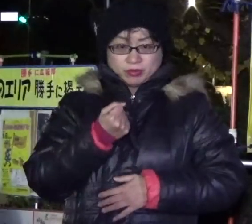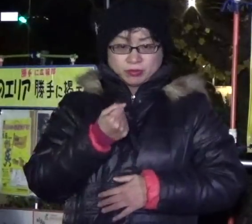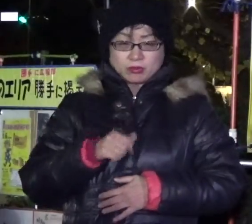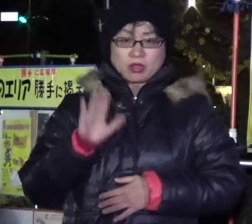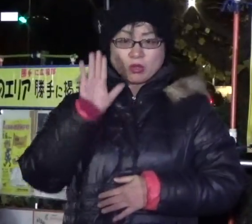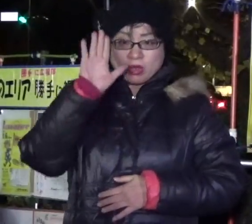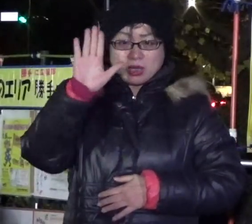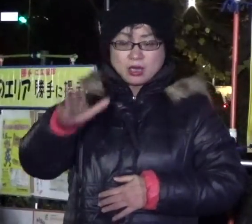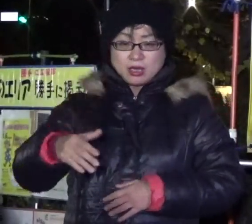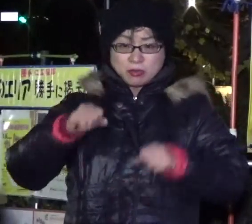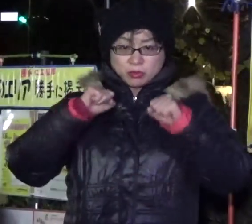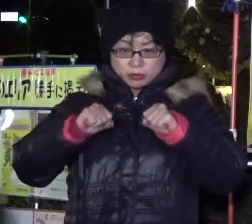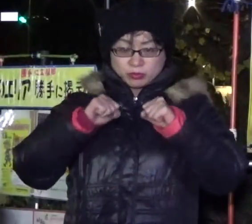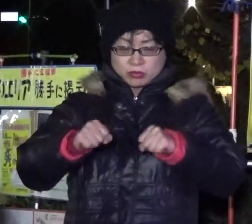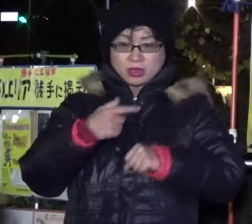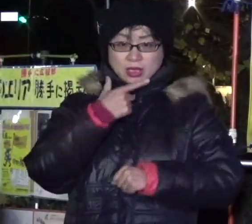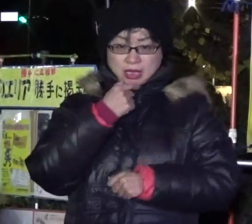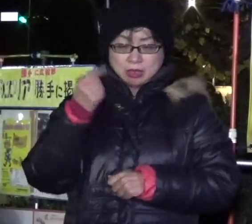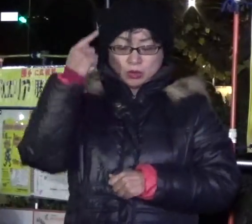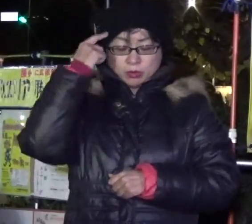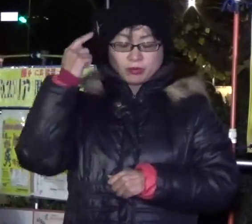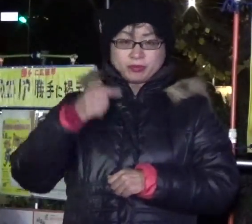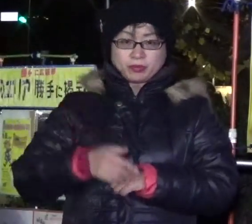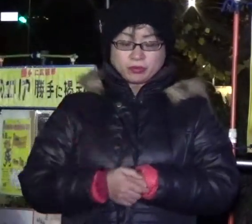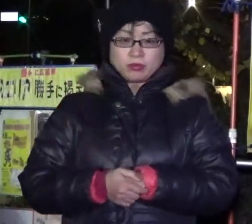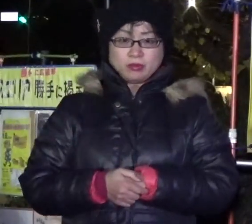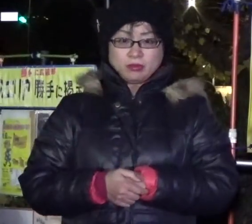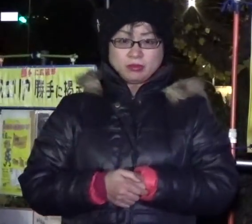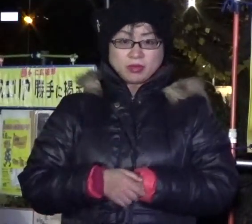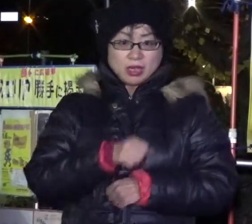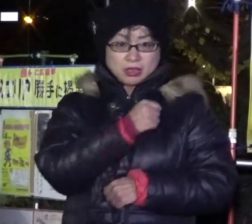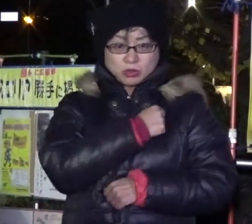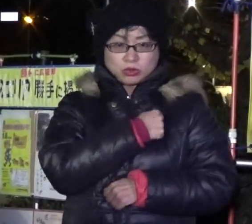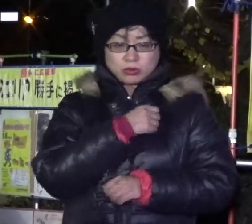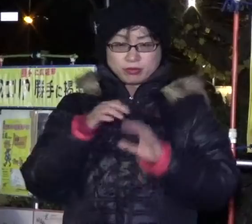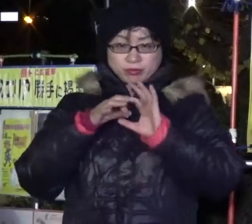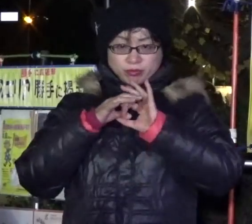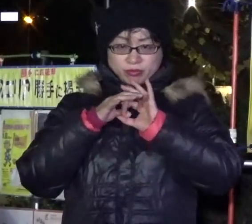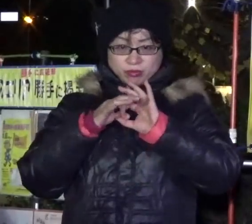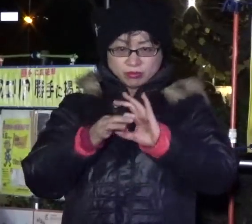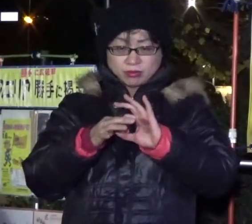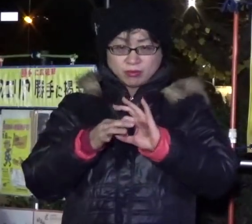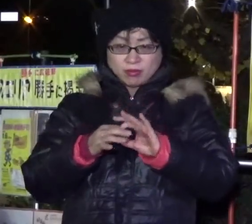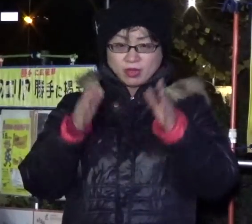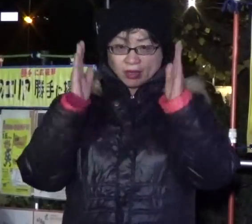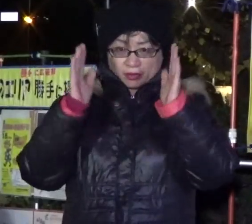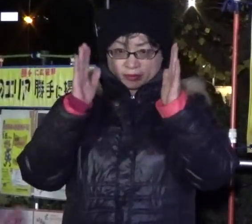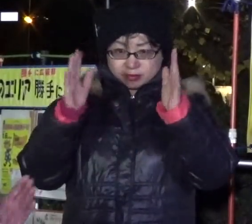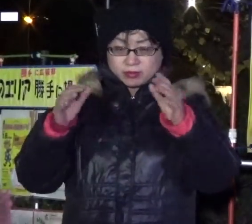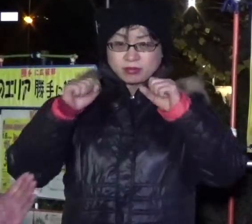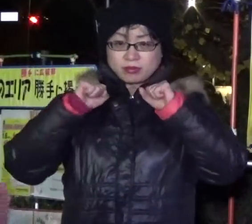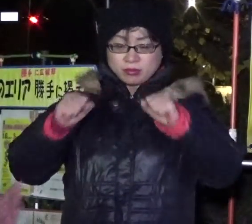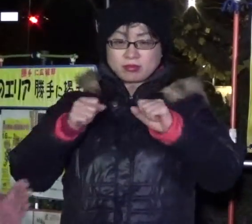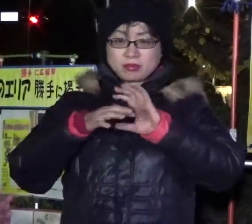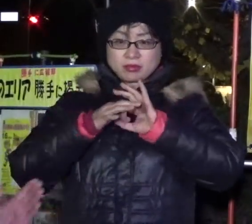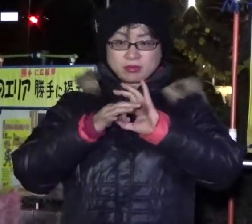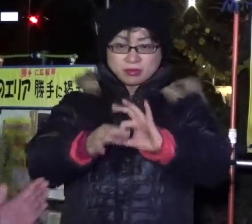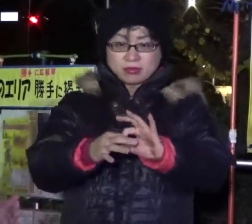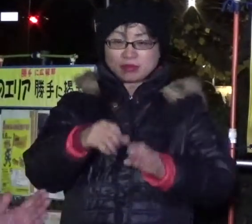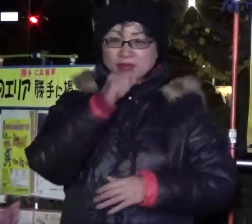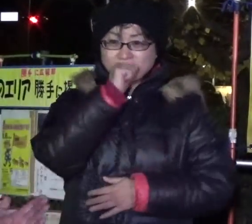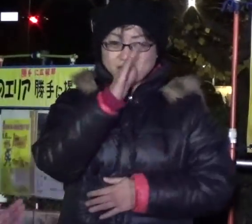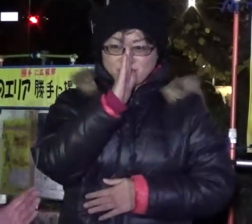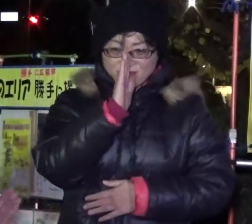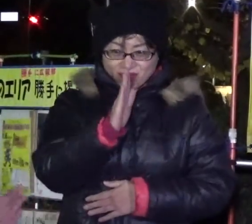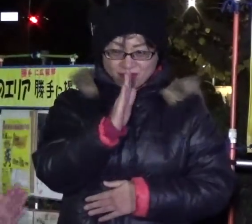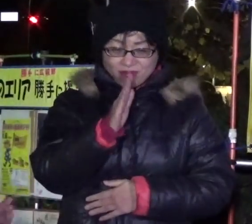れからも出していきたいというふうに思っております。命のある限り頑張り続けようじゃありませんか。皆さんよろしくお願いをいた